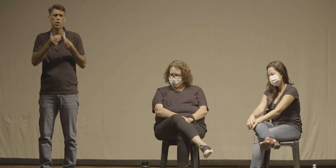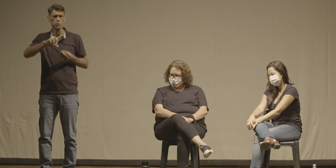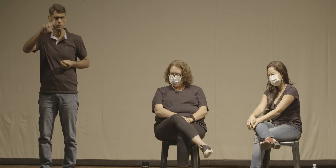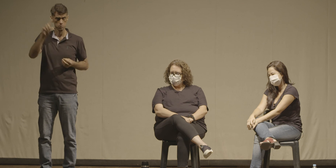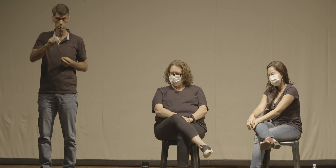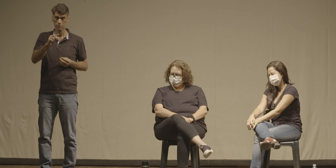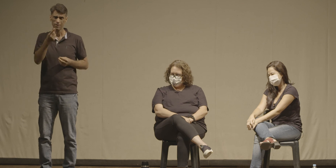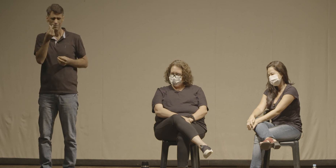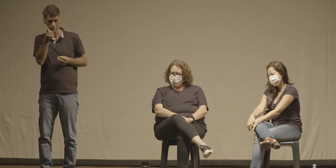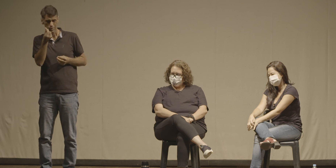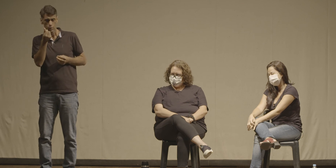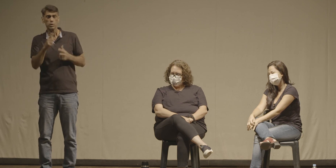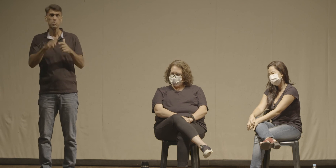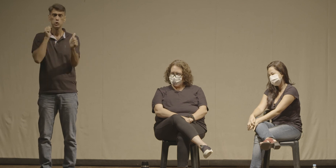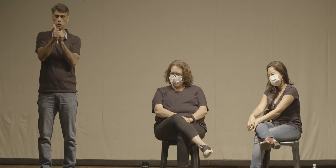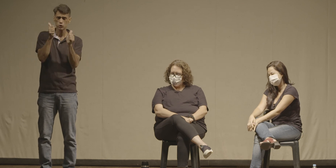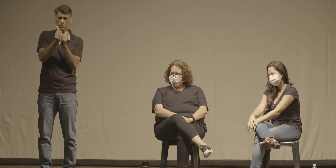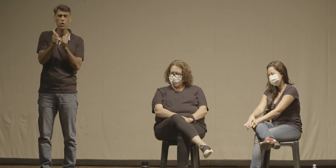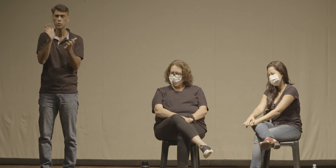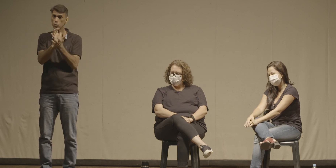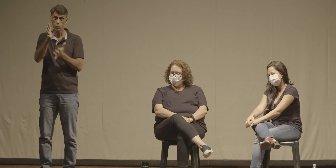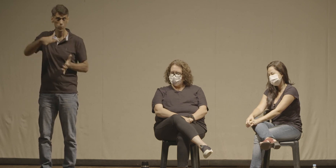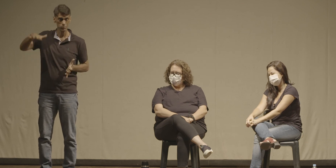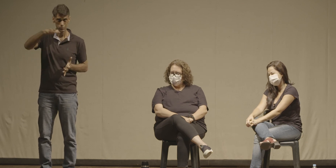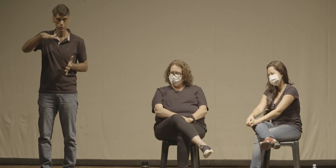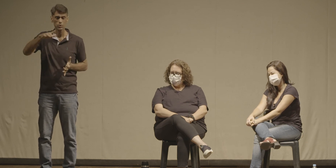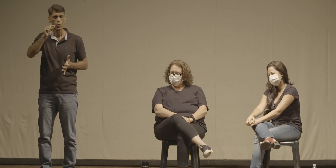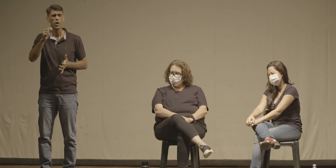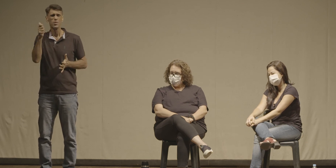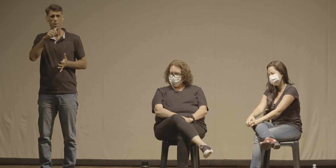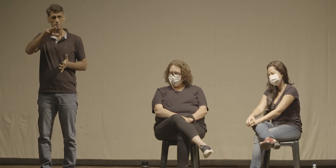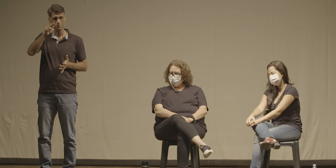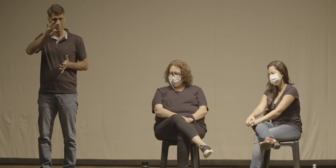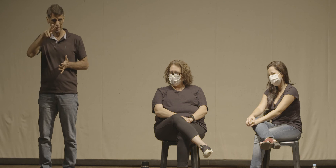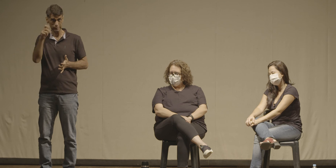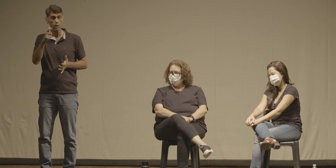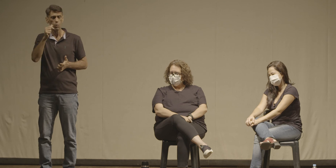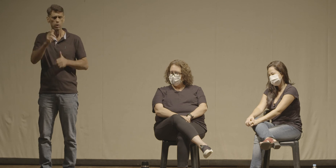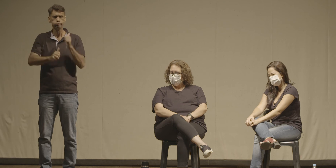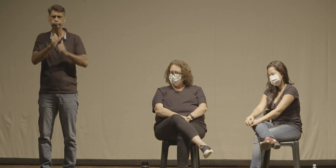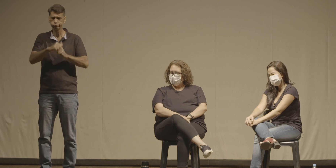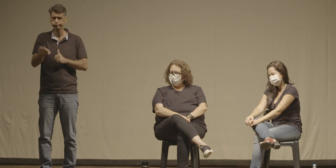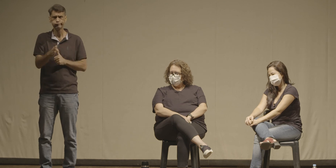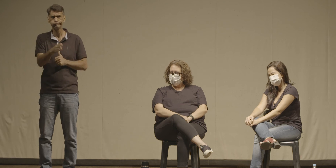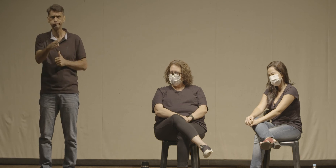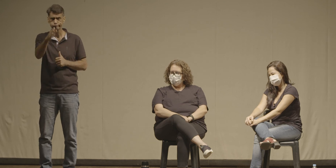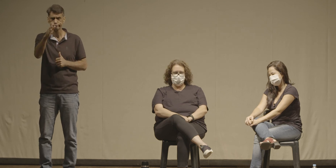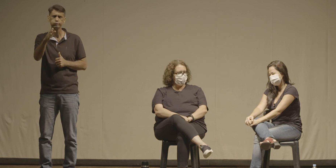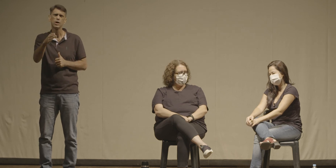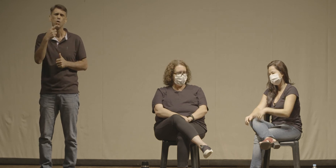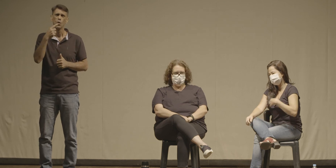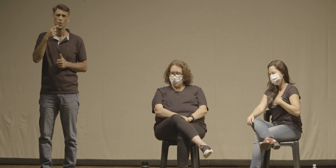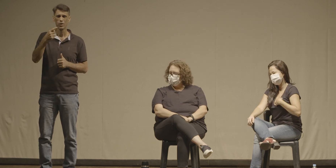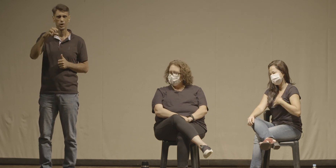também. Você estava falando do esporte, né, da Marta, por ser uma excelente jogadora, ser 9 vezes ou 10 vezes a melhor do mundo, e ainda